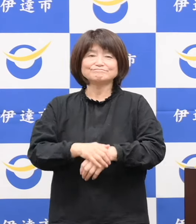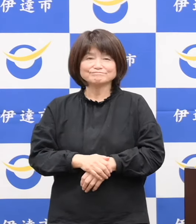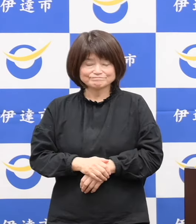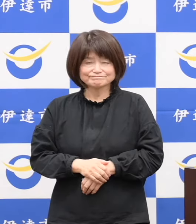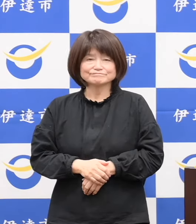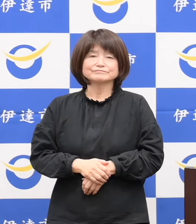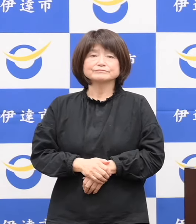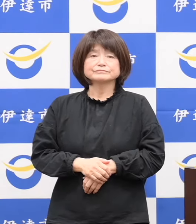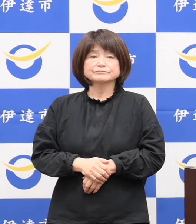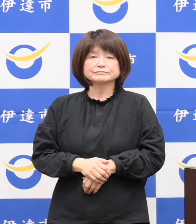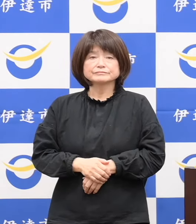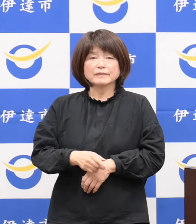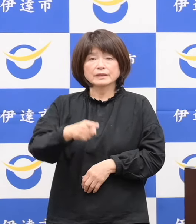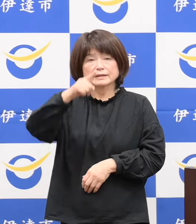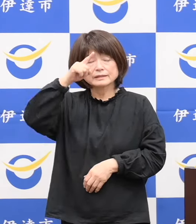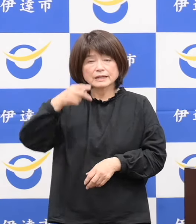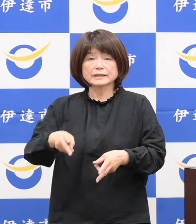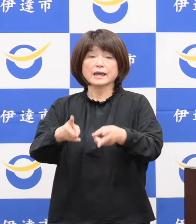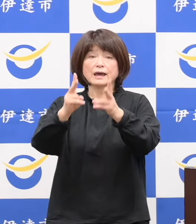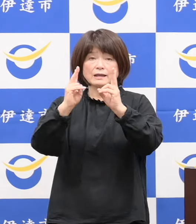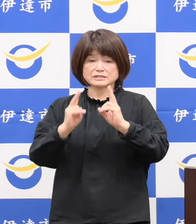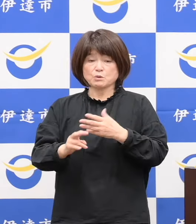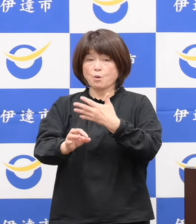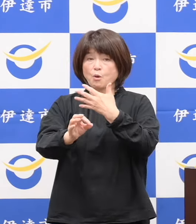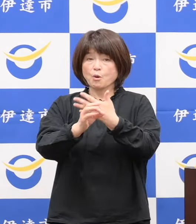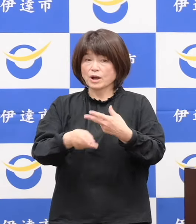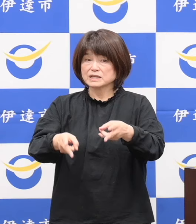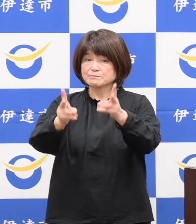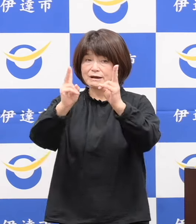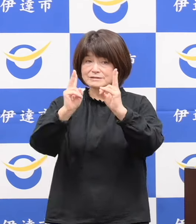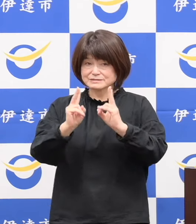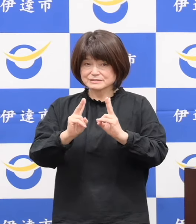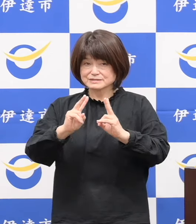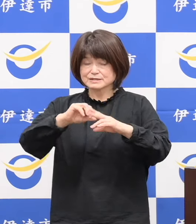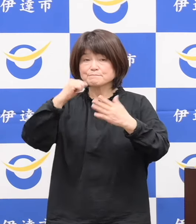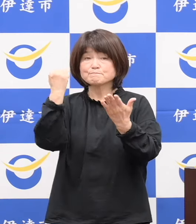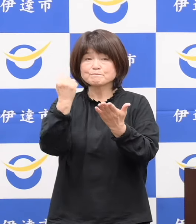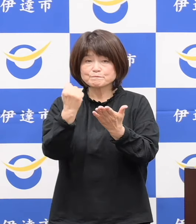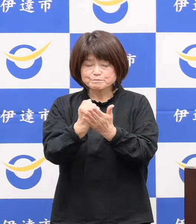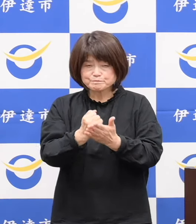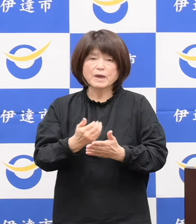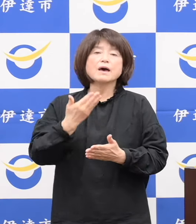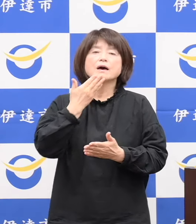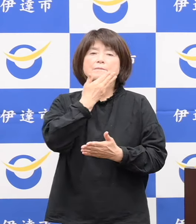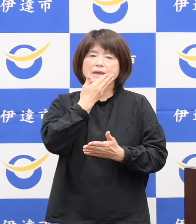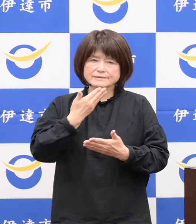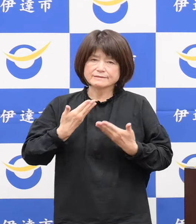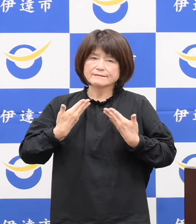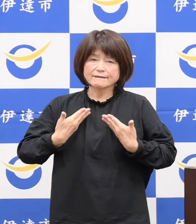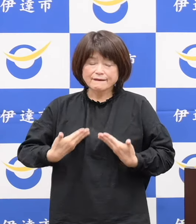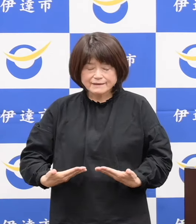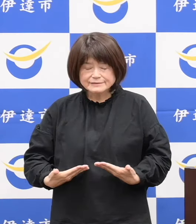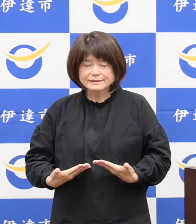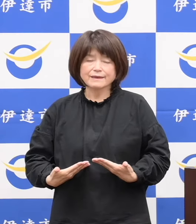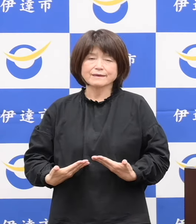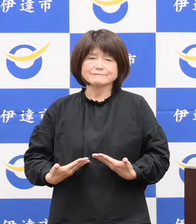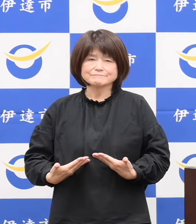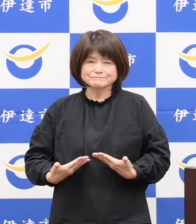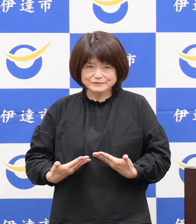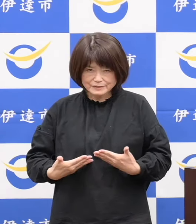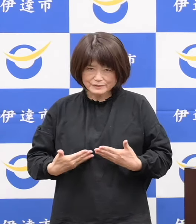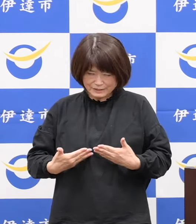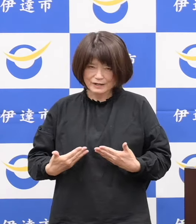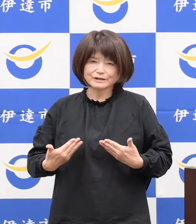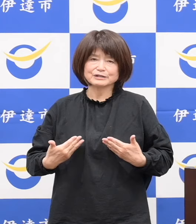また立橋の針橋が開通し、利便性と安全性が確保されております